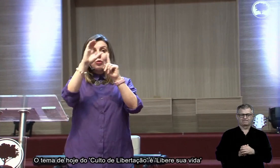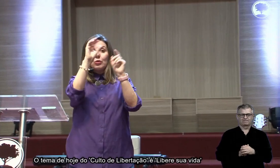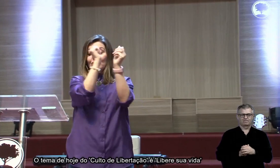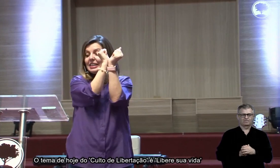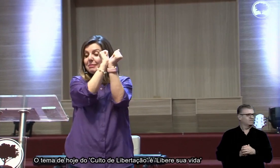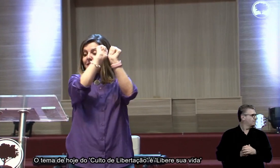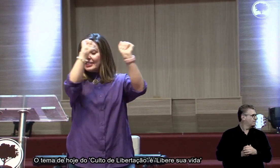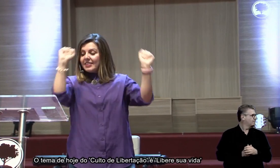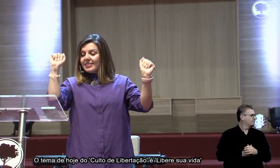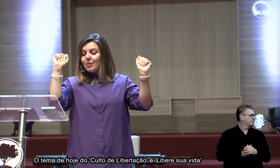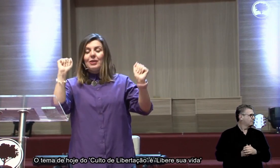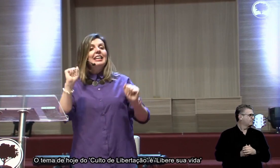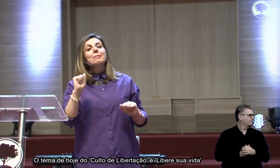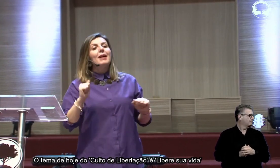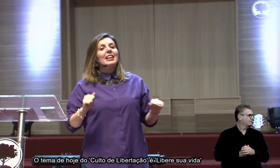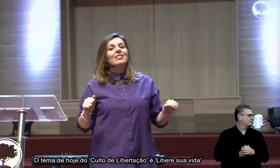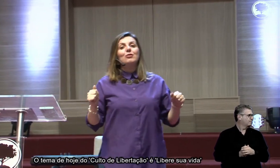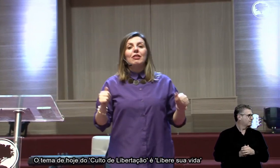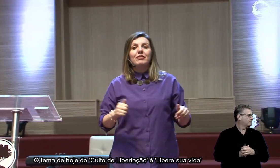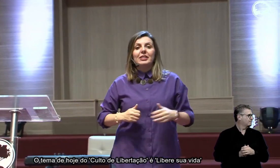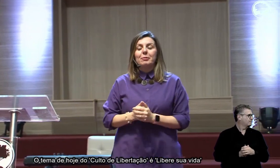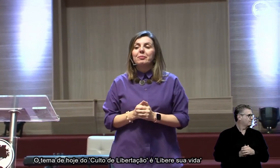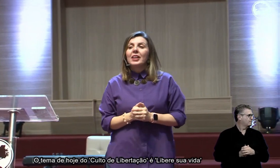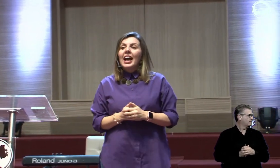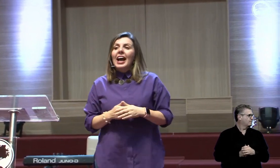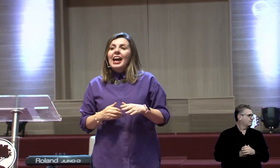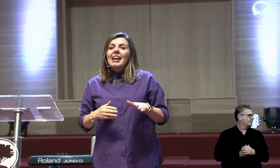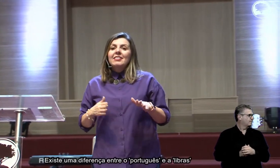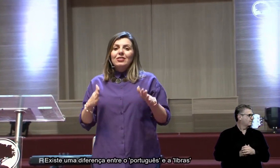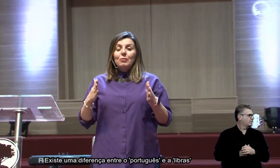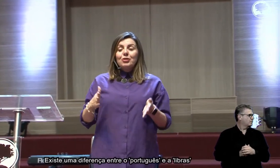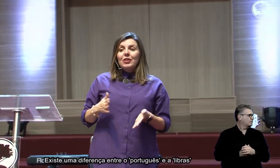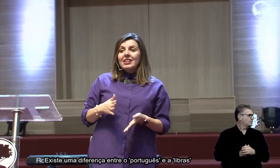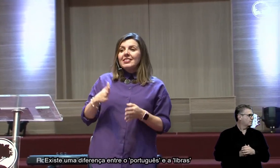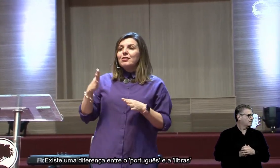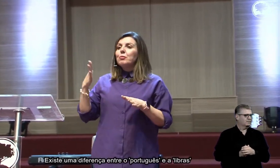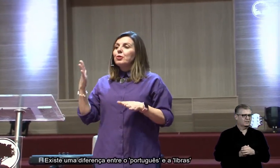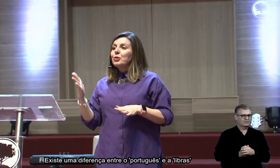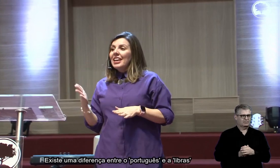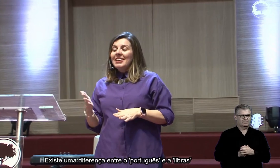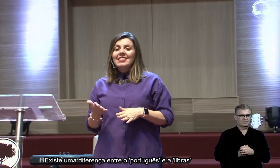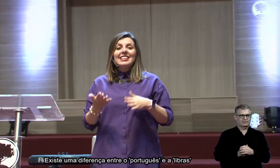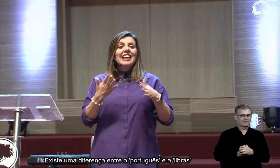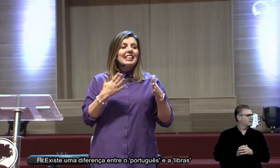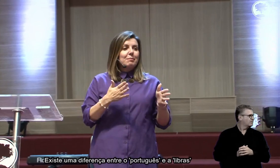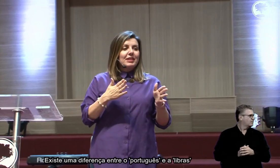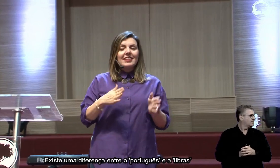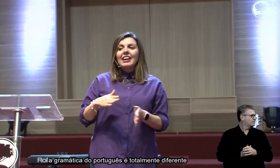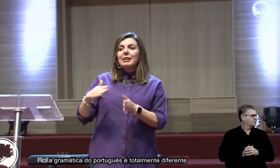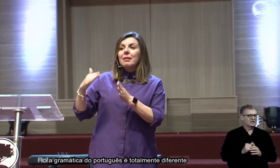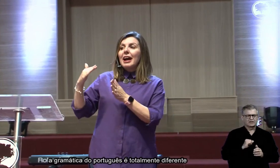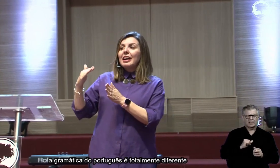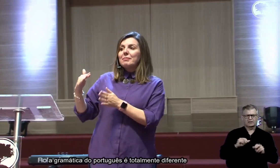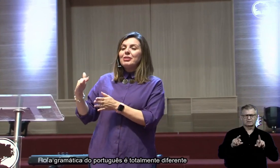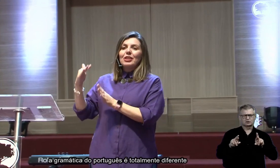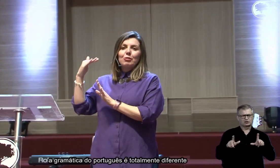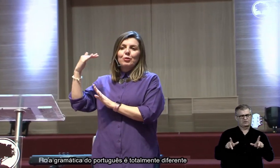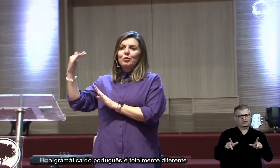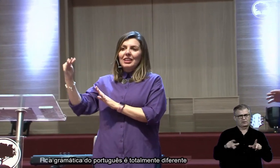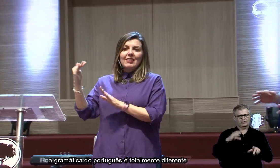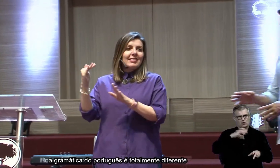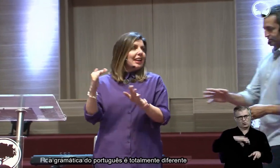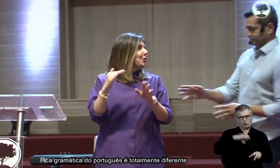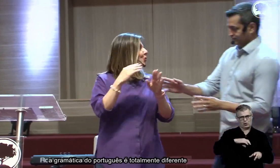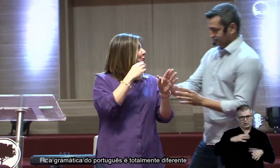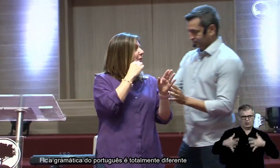do culto de libertação é libere sua vida. Existe uma diferença entre o português e a Libras. A gramática